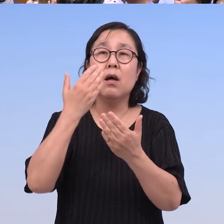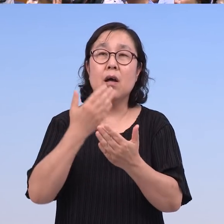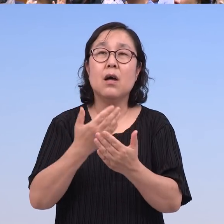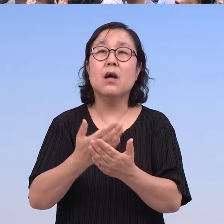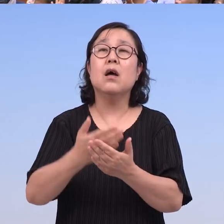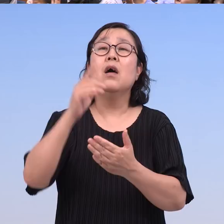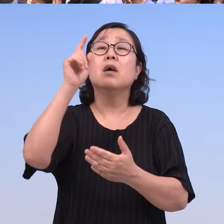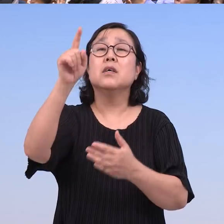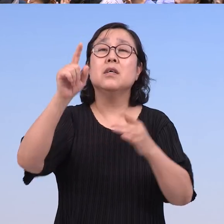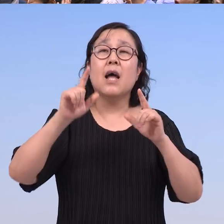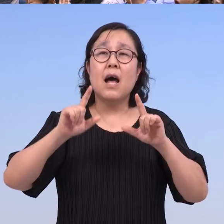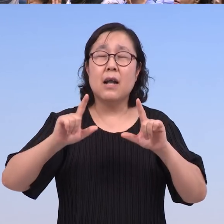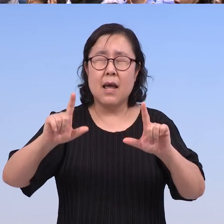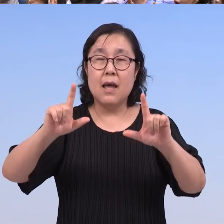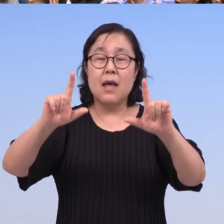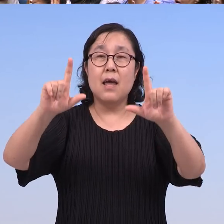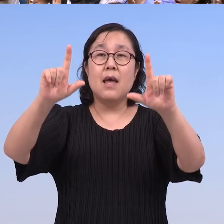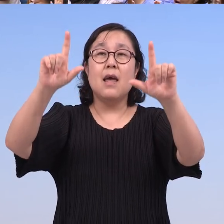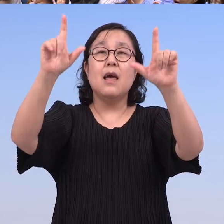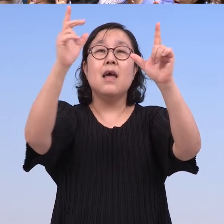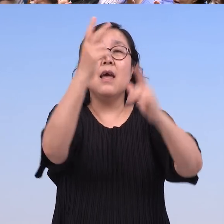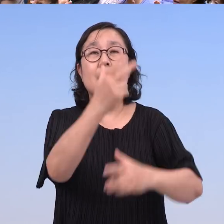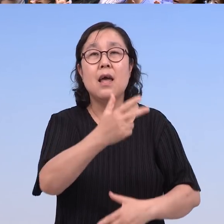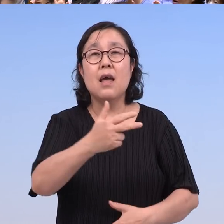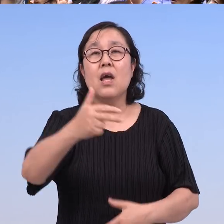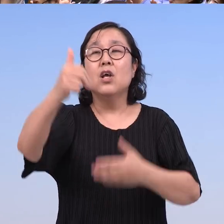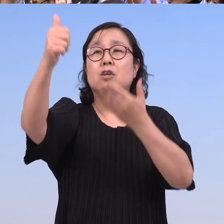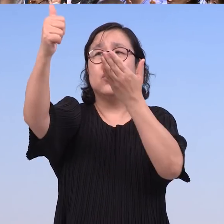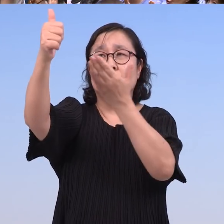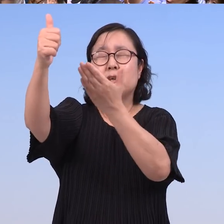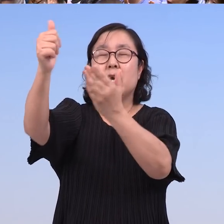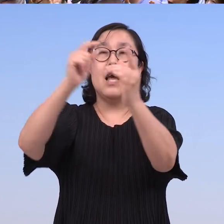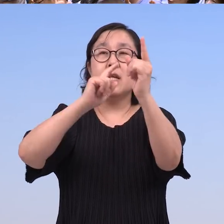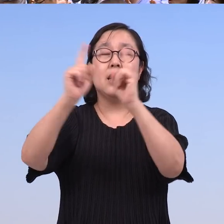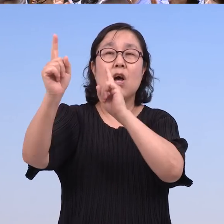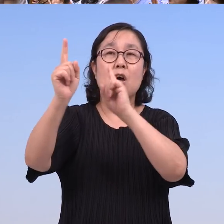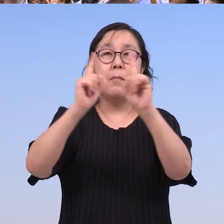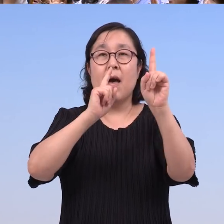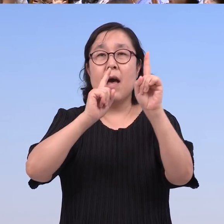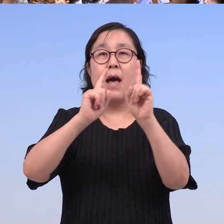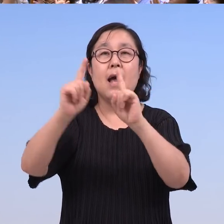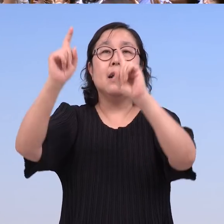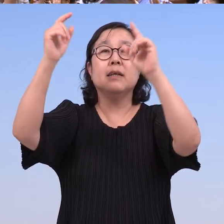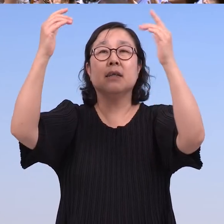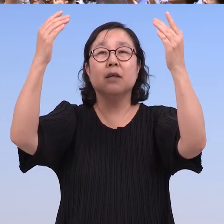주소서. 그날에 주께서 말씀하신